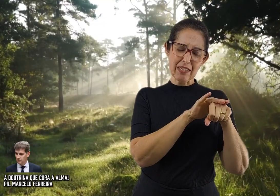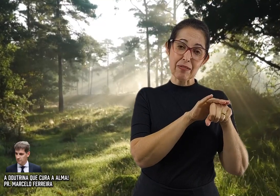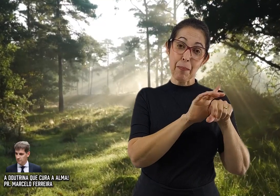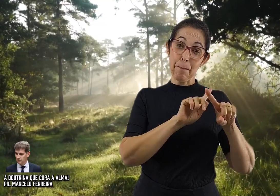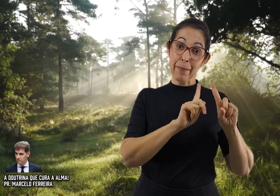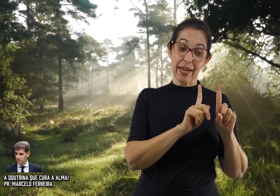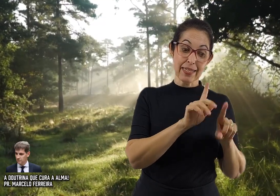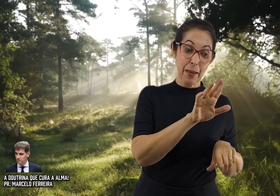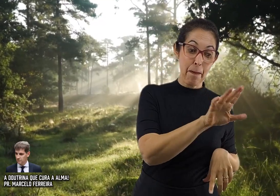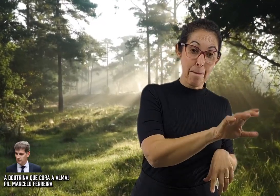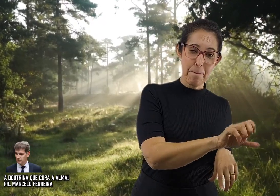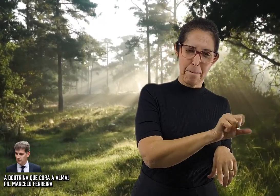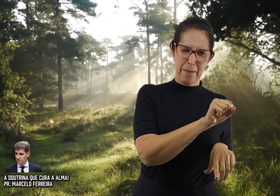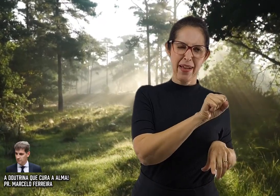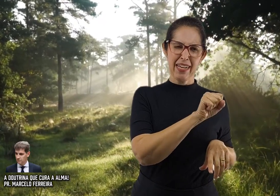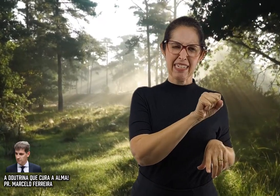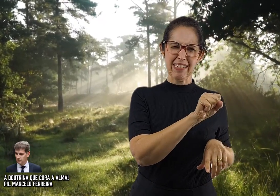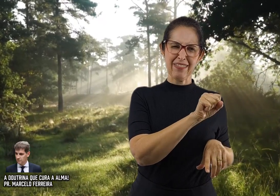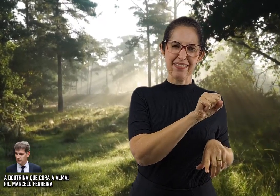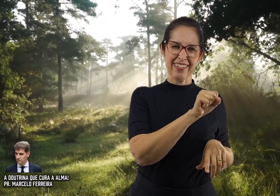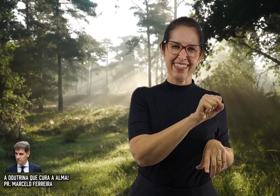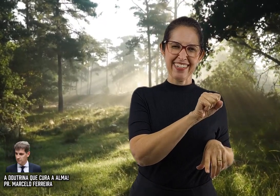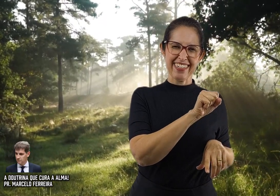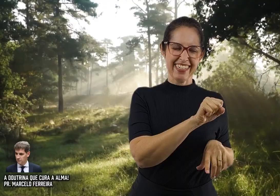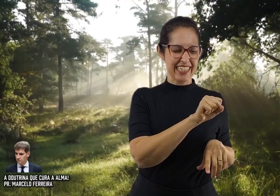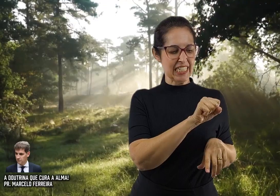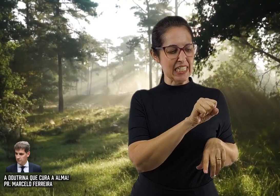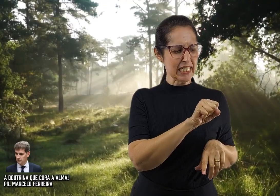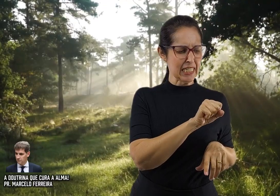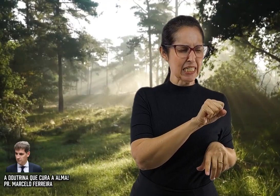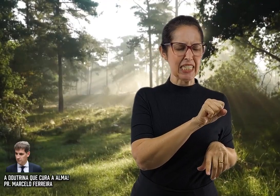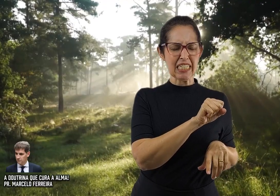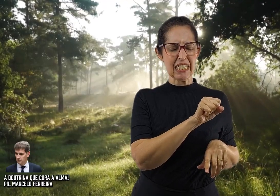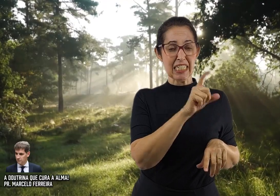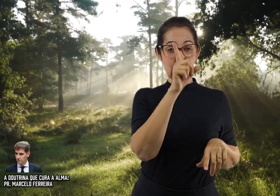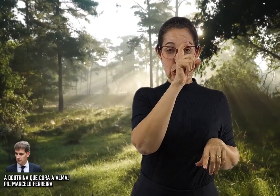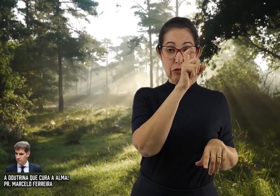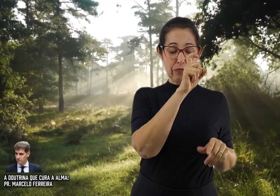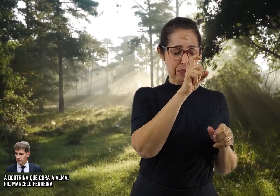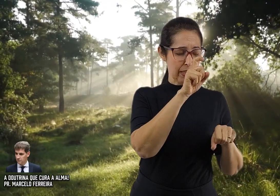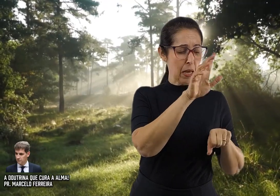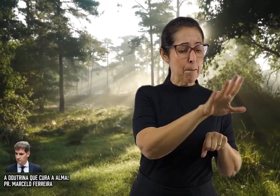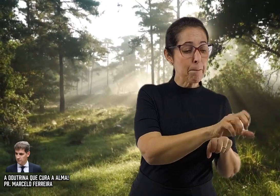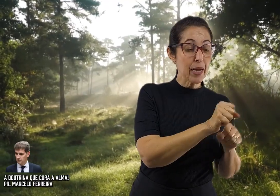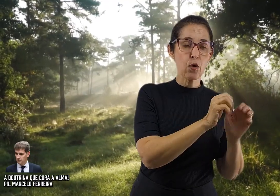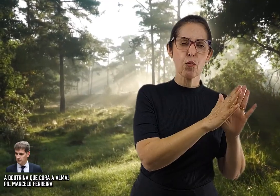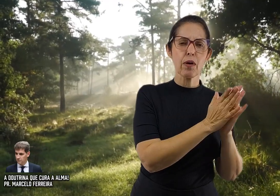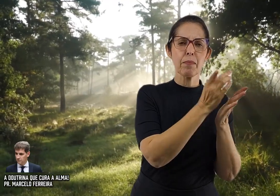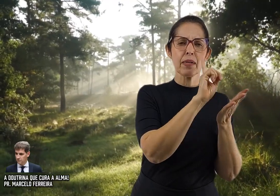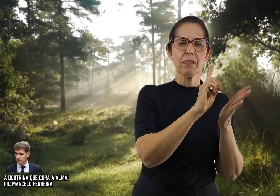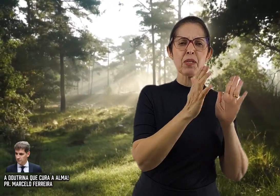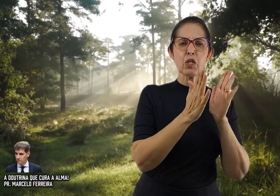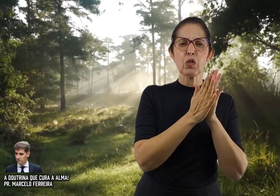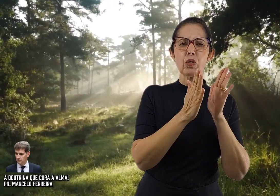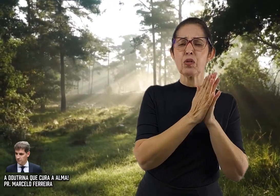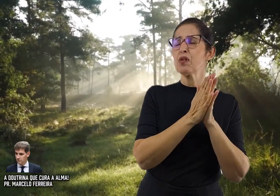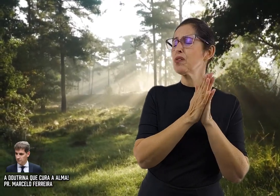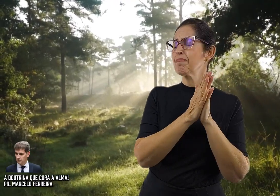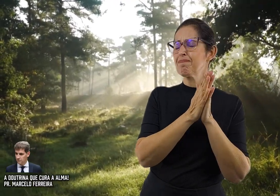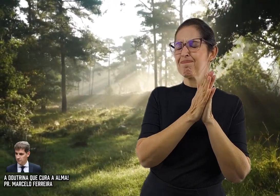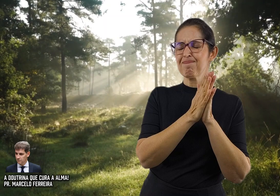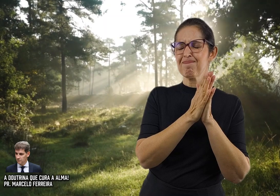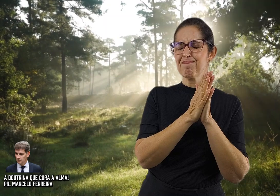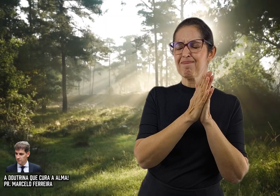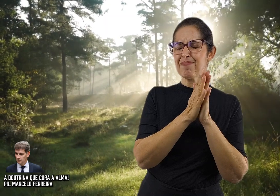Jairo mesmo, né? Todo entubado, não conseguia nem andar ainda. Ele agora pegou a Bíblia dele, orou, o Senhor abençoa,